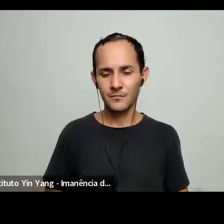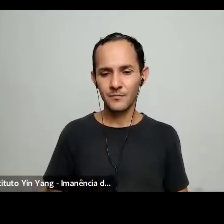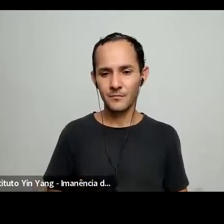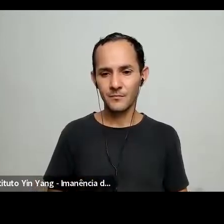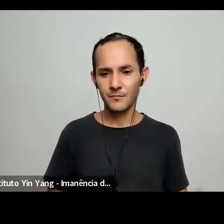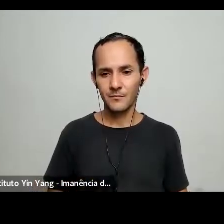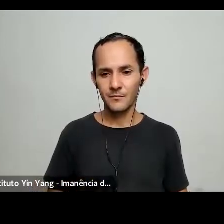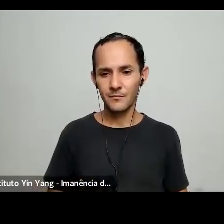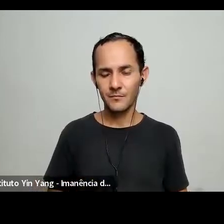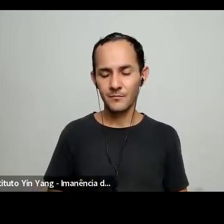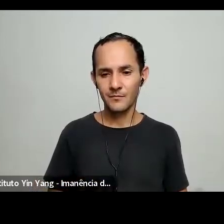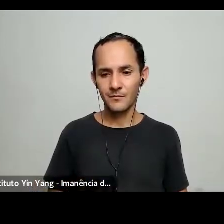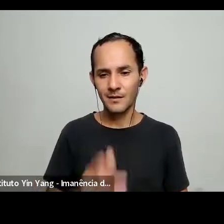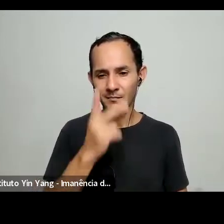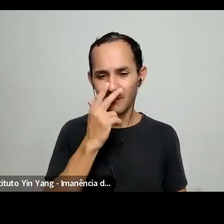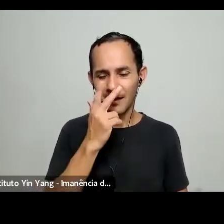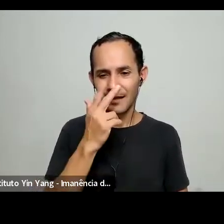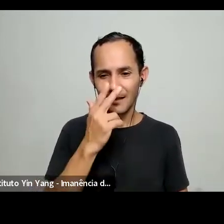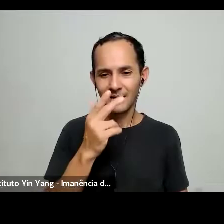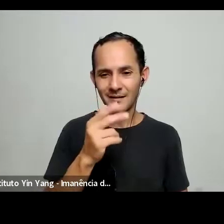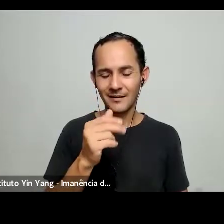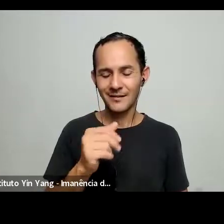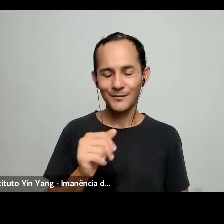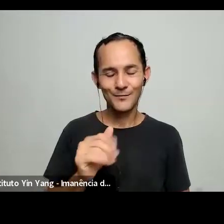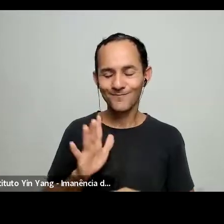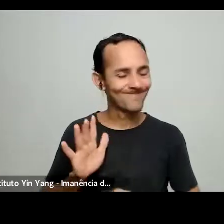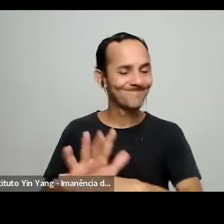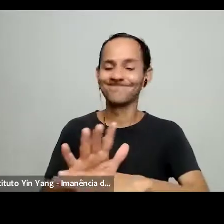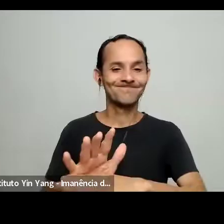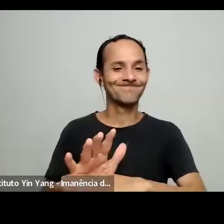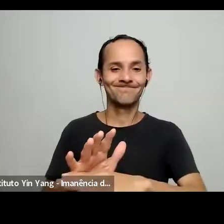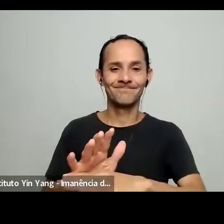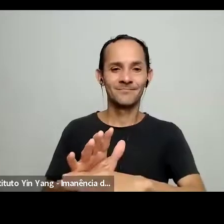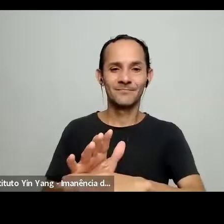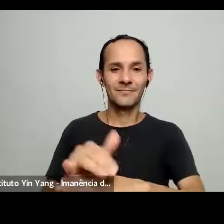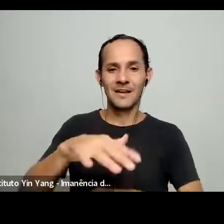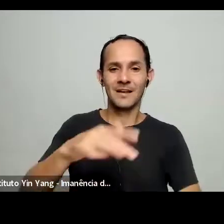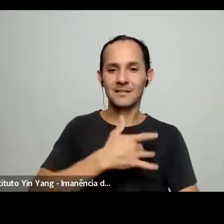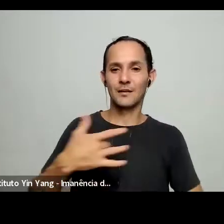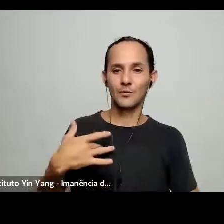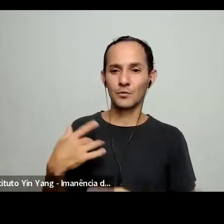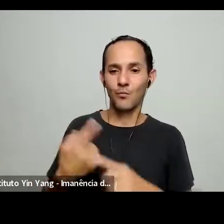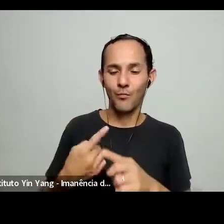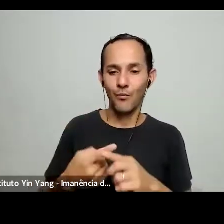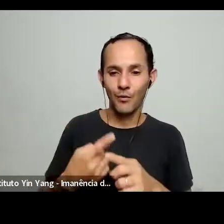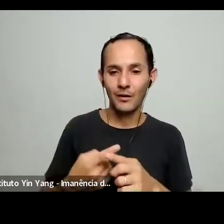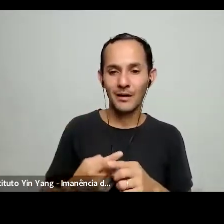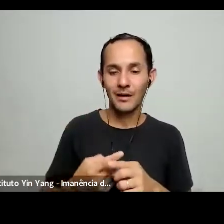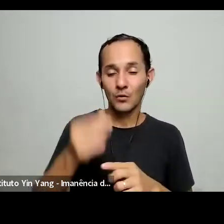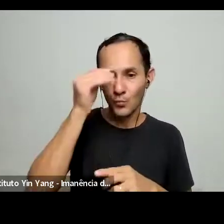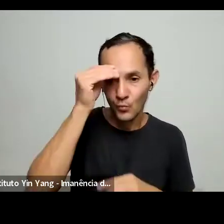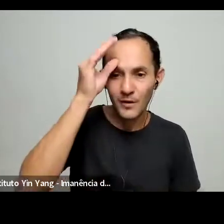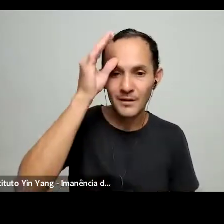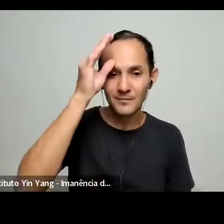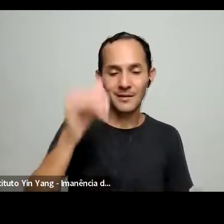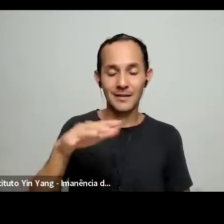Isso acaba fazendo um desserviço, né, para a saúde pública, porque muitos dos conhecimentos das